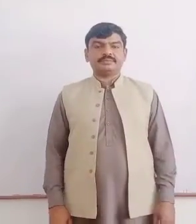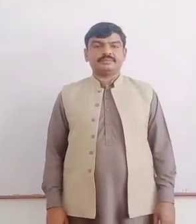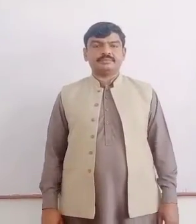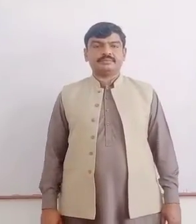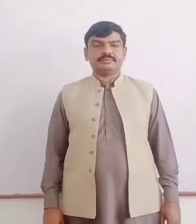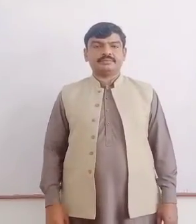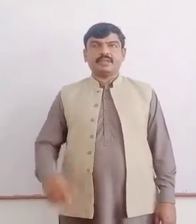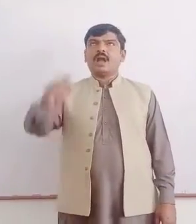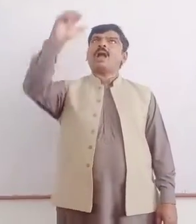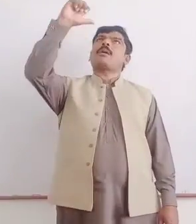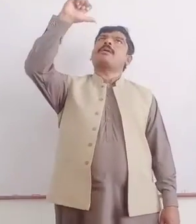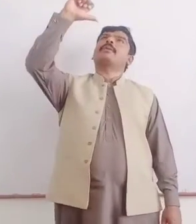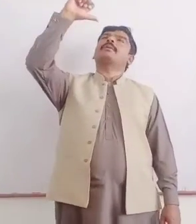شراب،